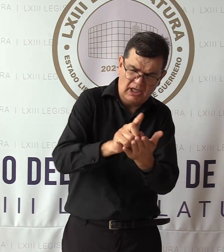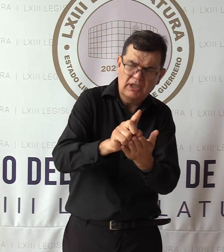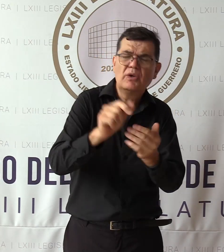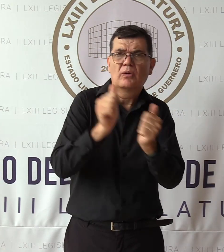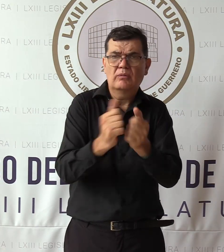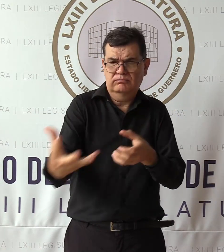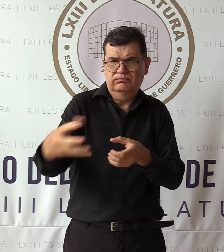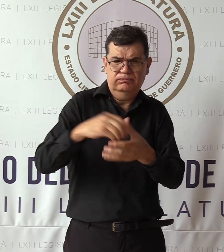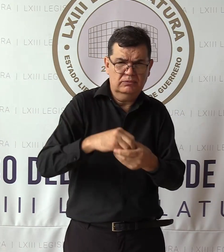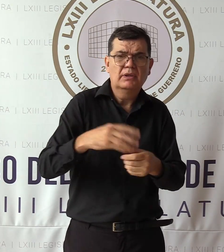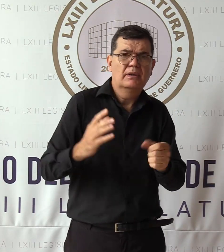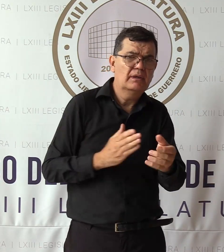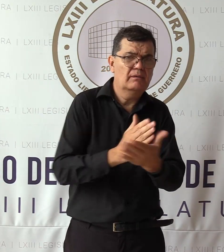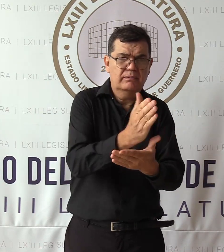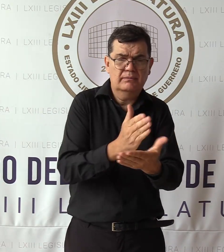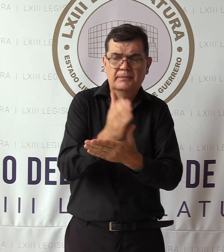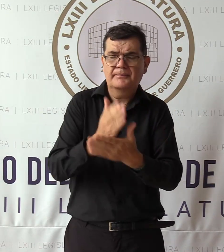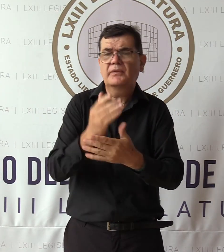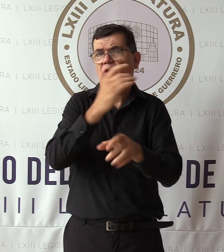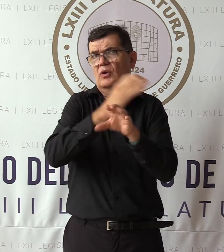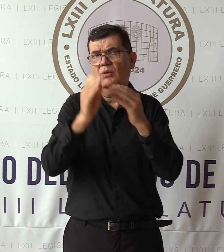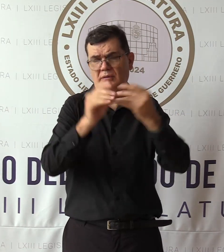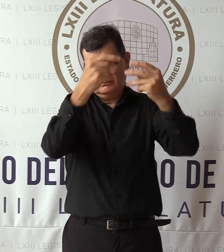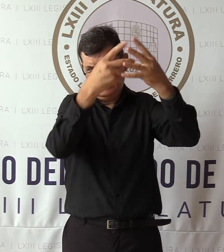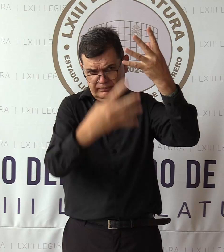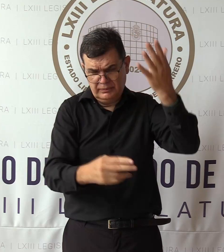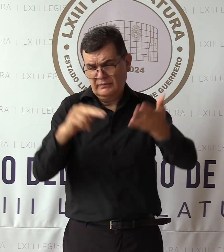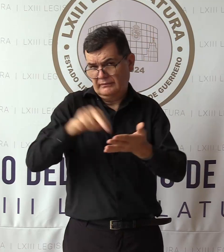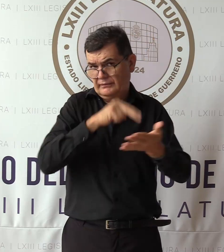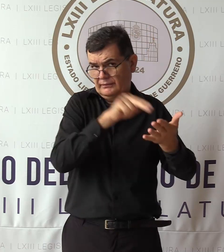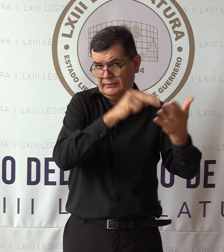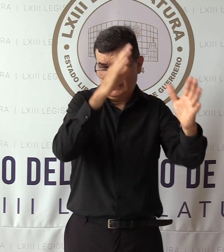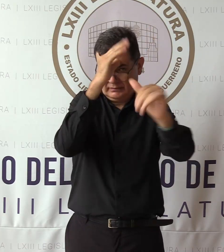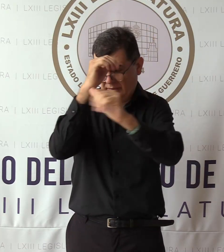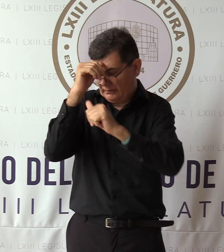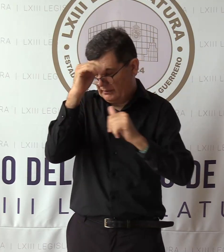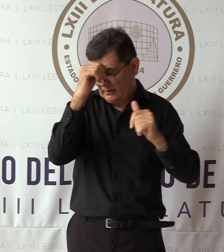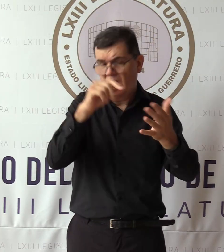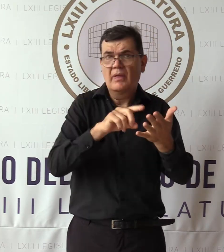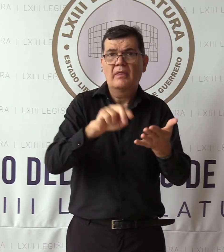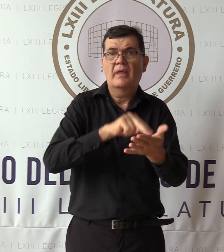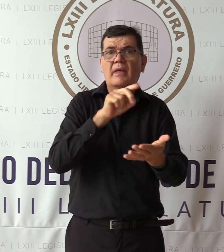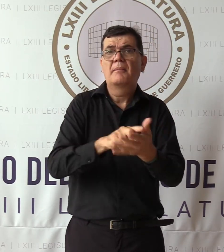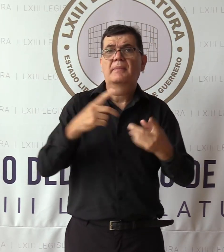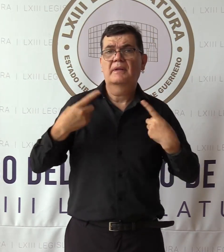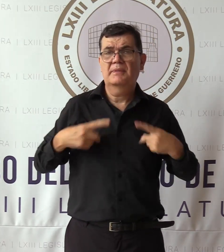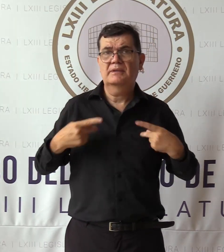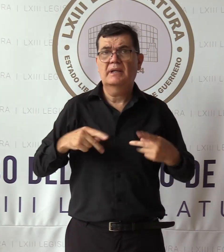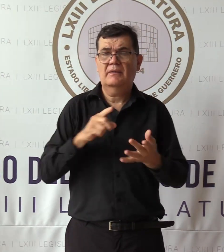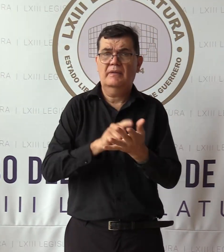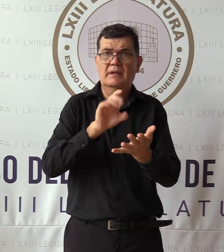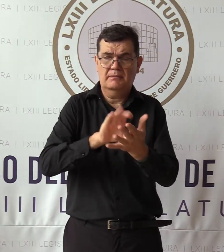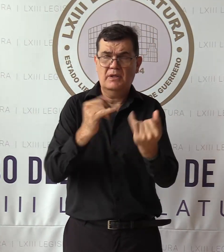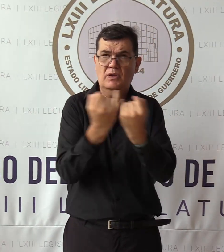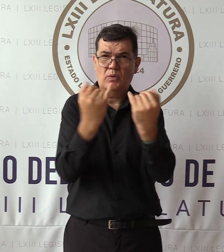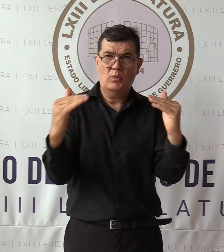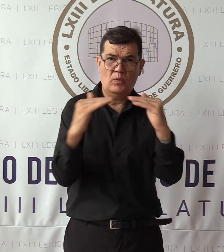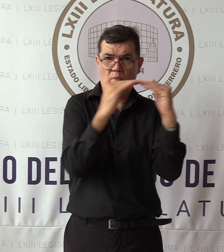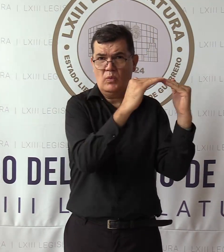inclusión. Aspectos clave de la Convención sobre los Derechos de las Personas con Discapacidad: igualdad y no